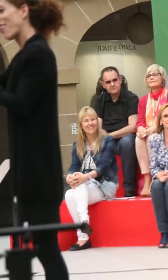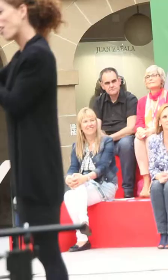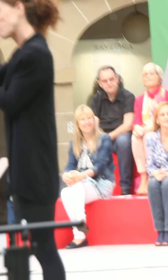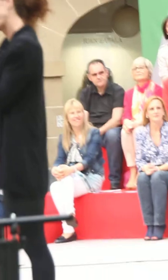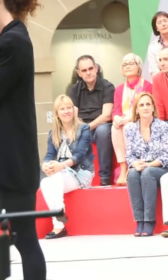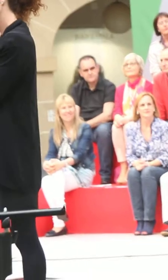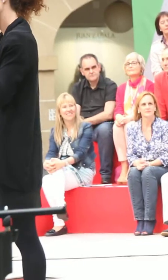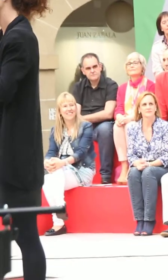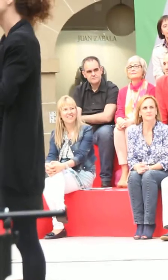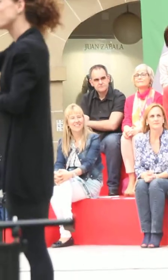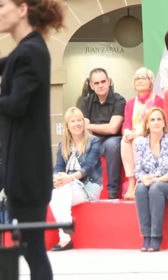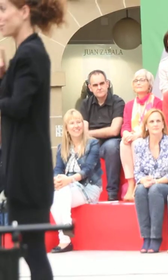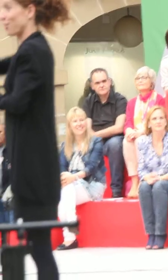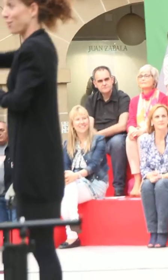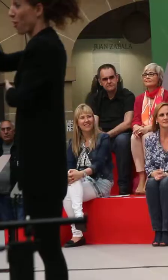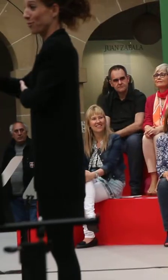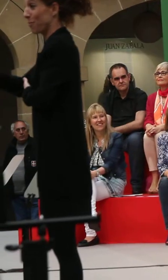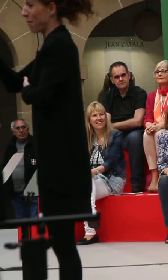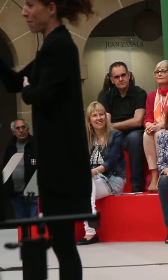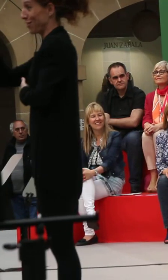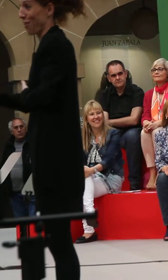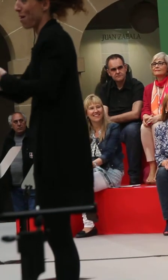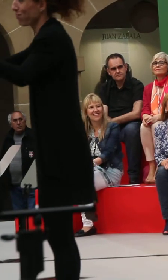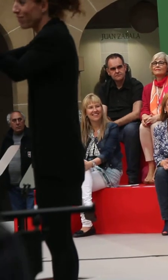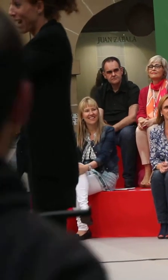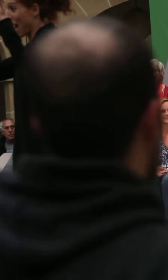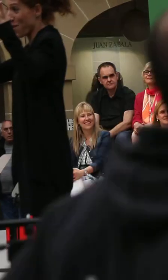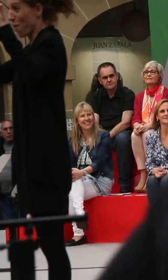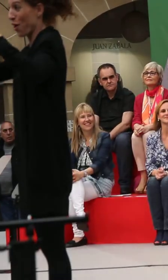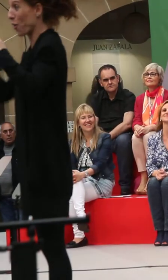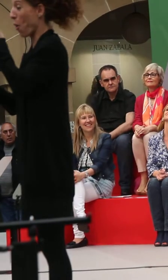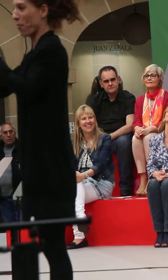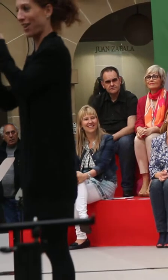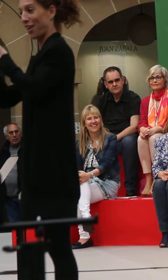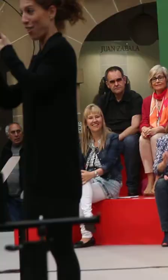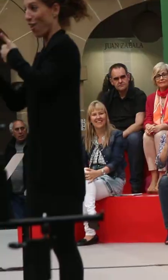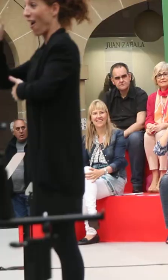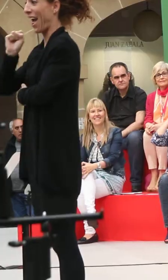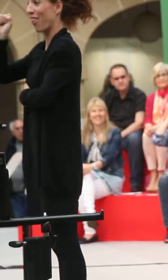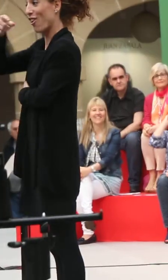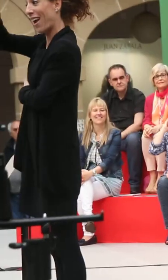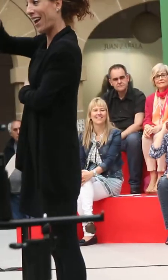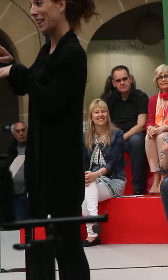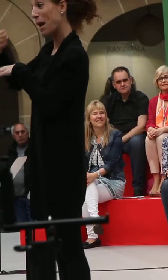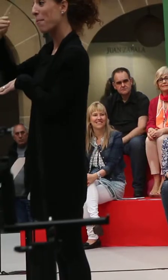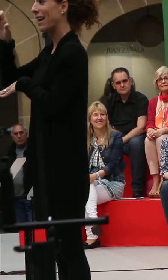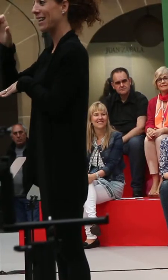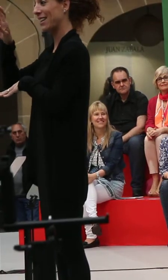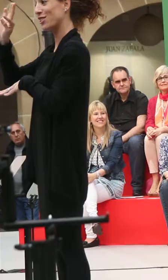azkenengo txapeldunaren herria daude. Eta beraz egokia iruditu zait bertsoz botatako ongi etorriarekin